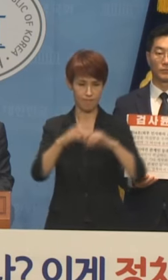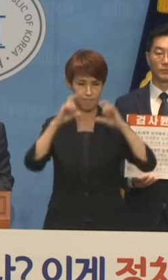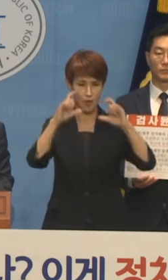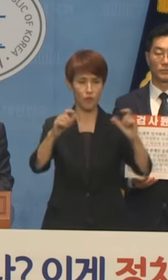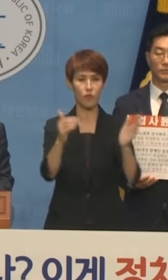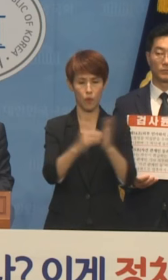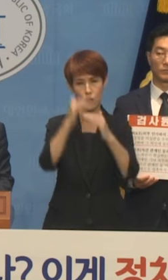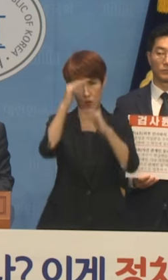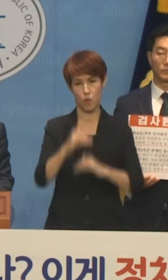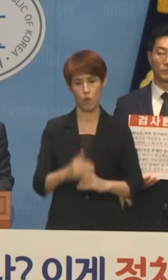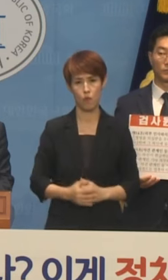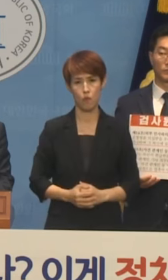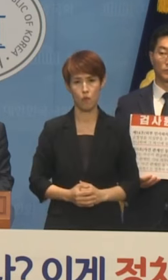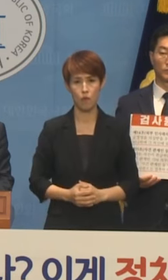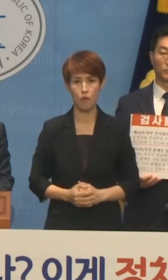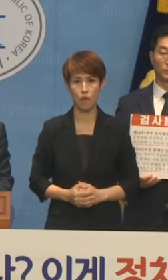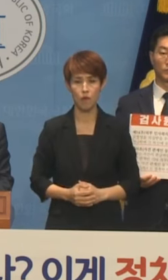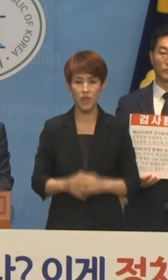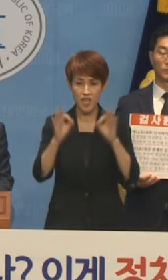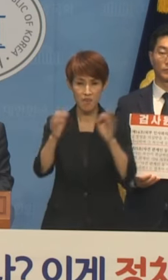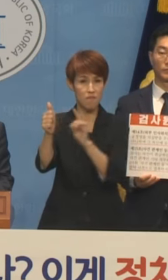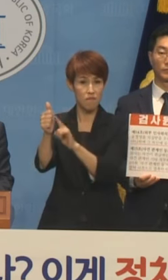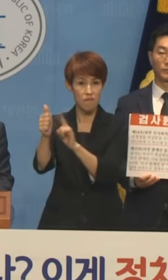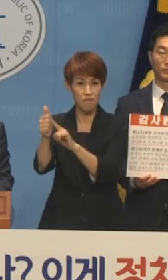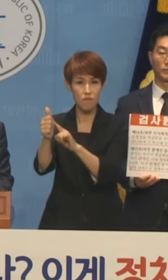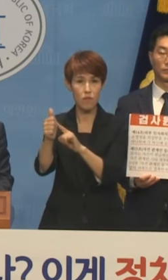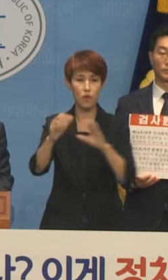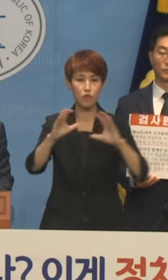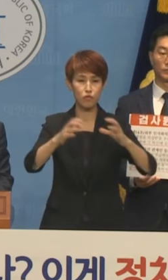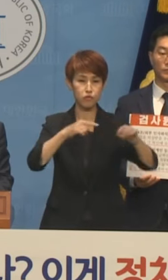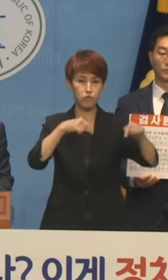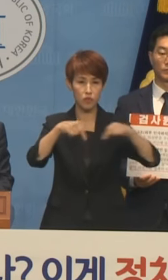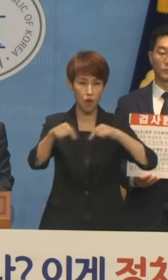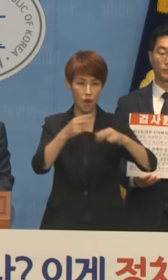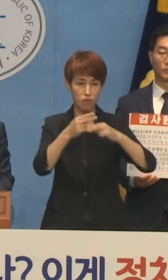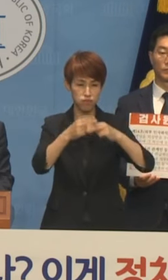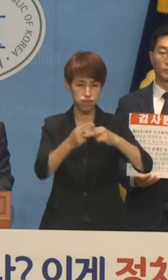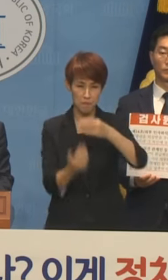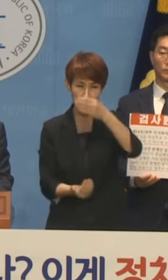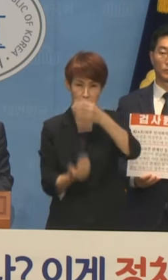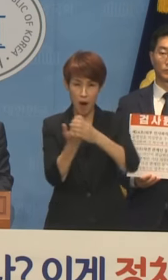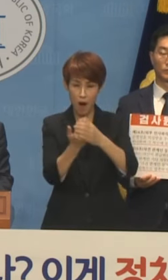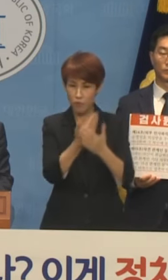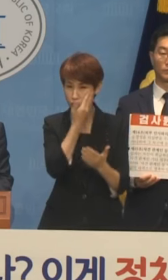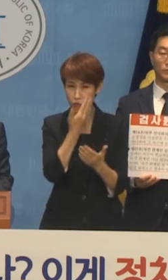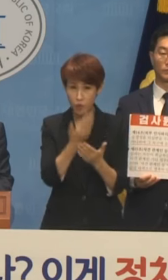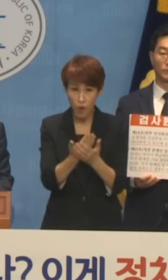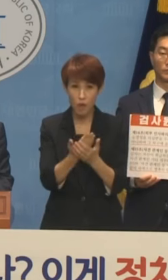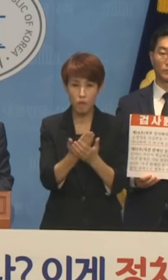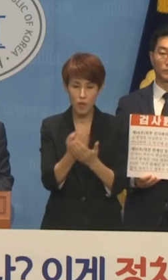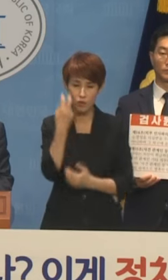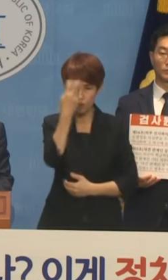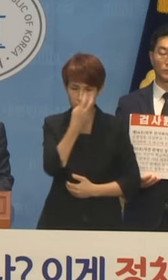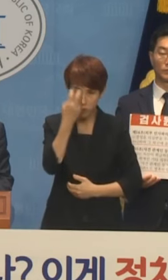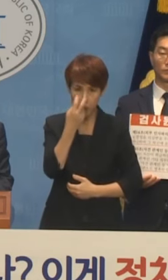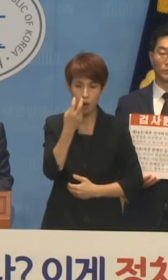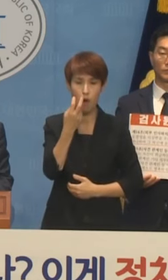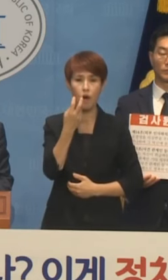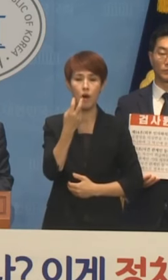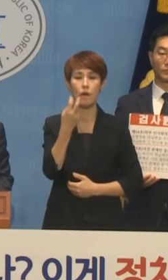말입니다. 그런데 피고발인 김영철은 국정농단 사건이라는 국가적 중대 사건의 수사 및 공소